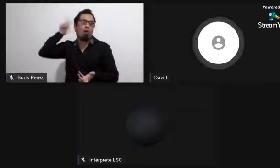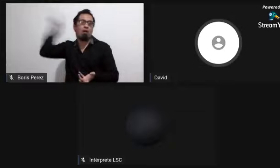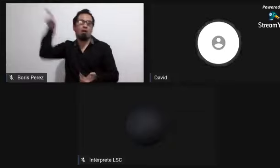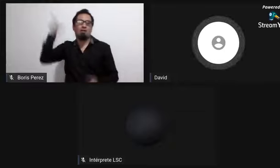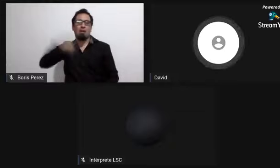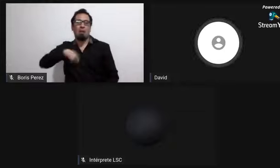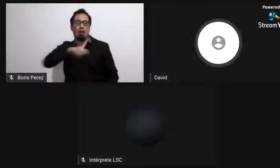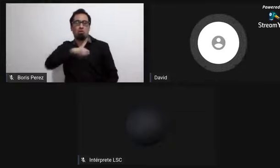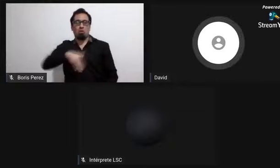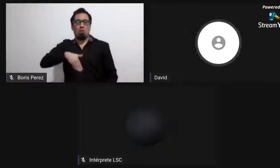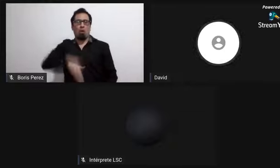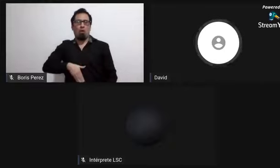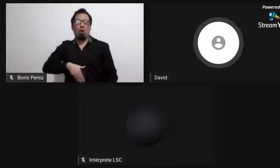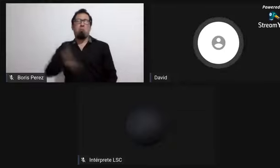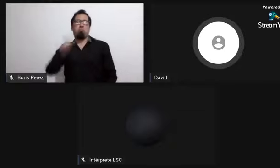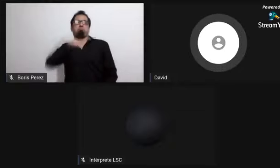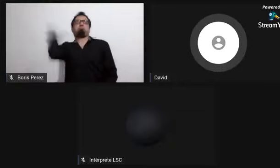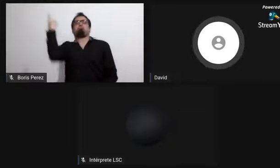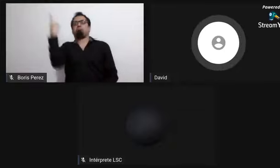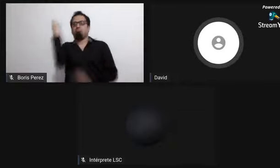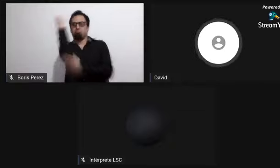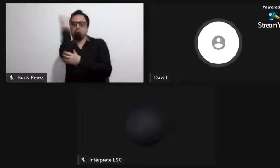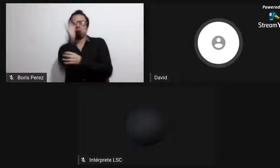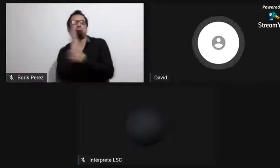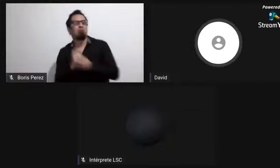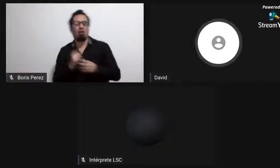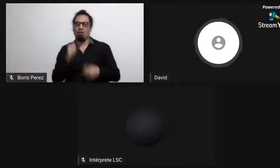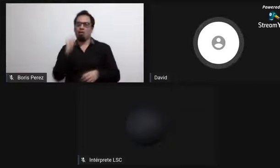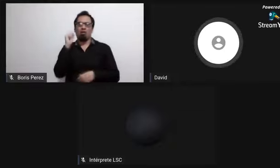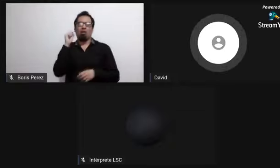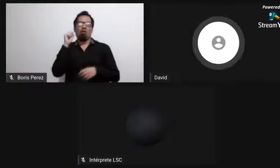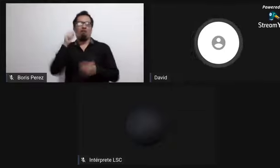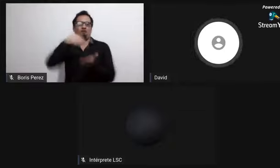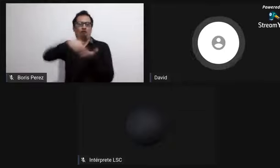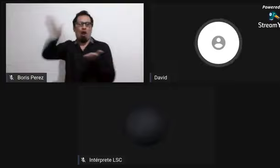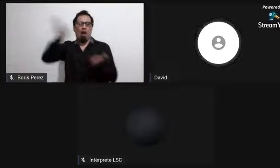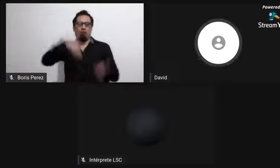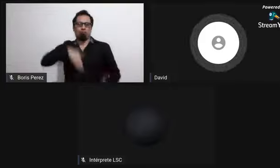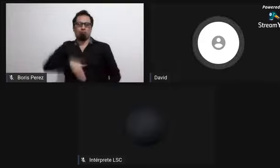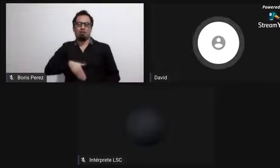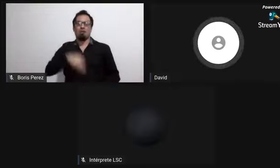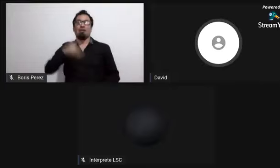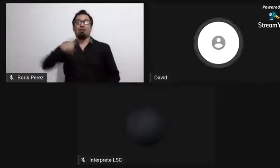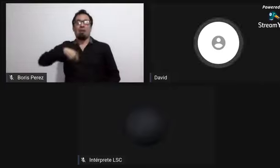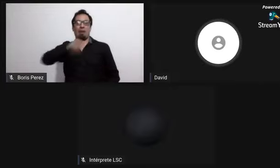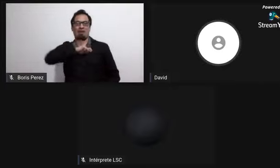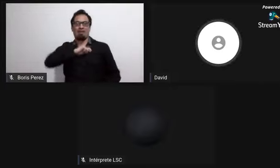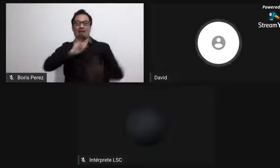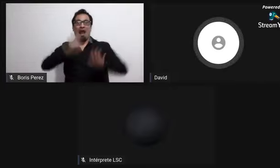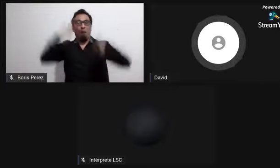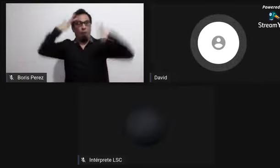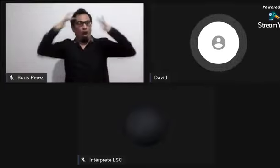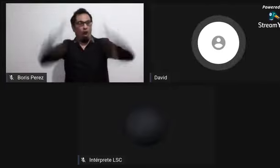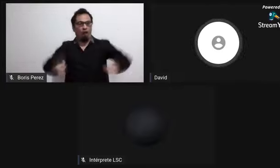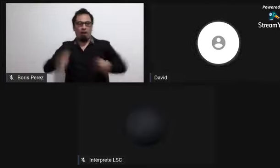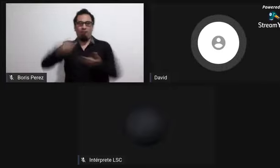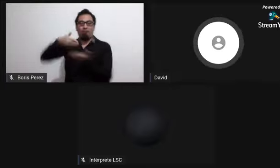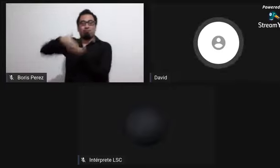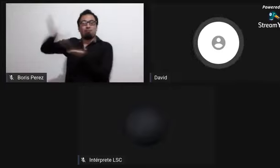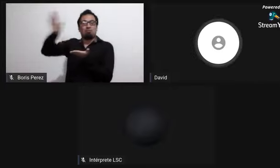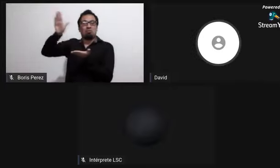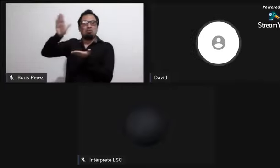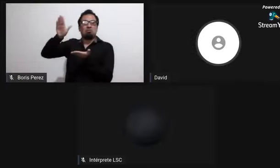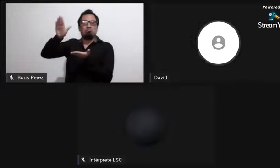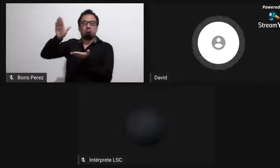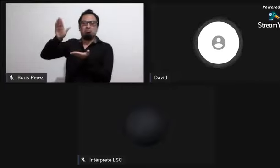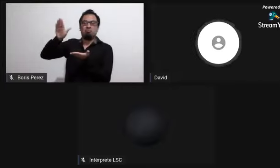políticos acá en Colombia, quienes eran los republicanos y los federalistas, y eso también genera de